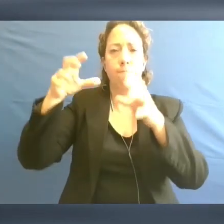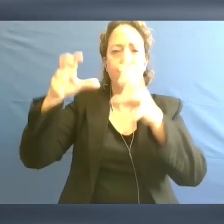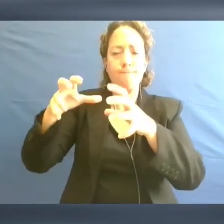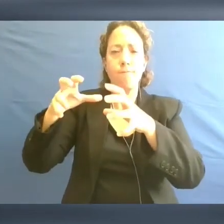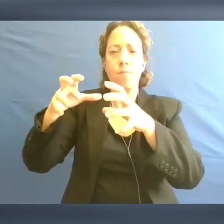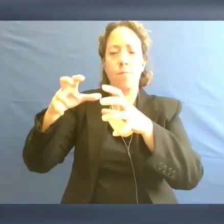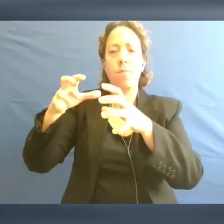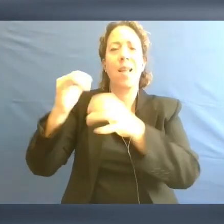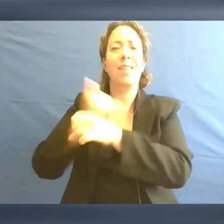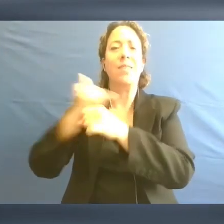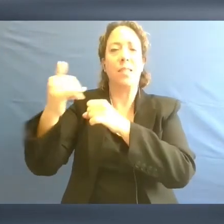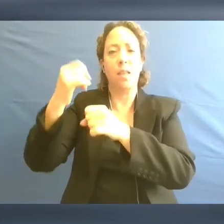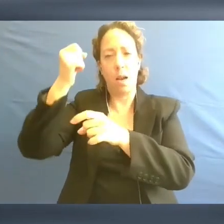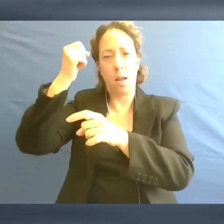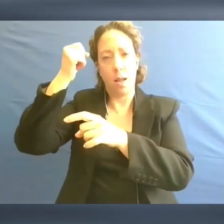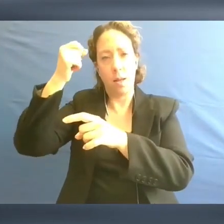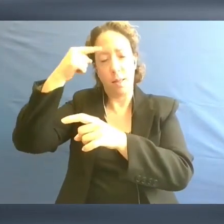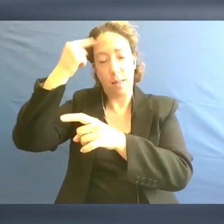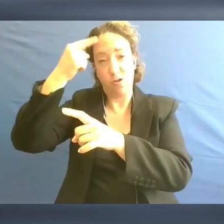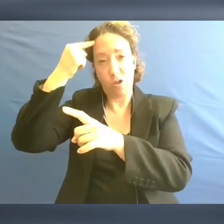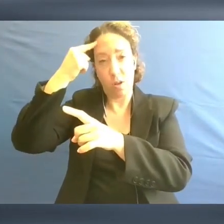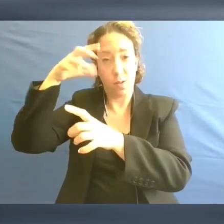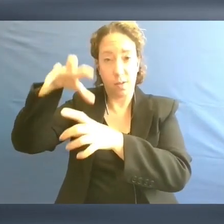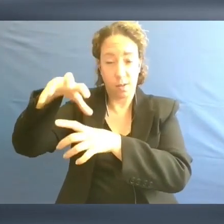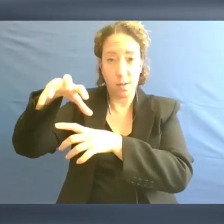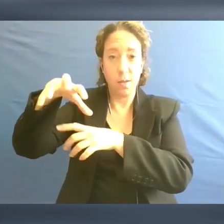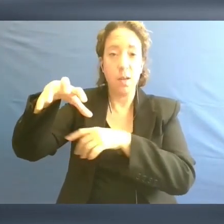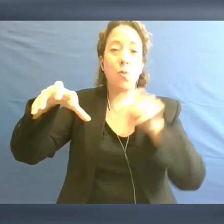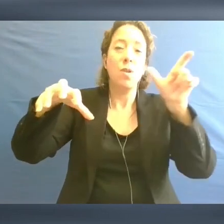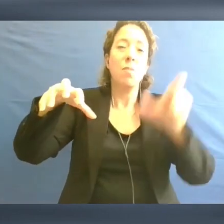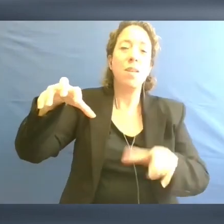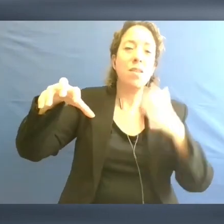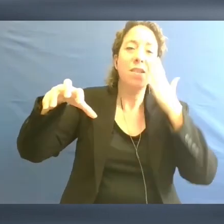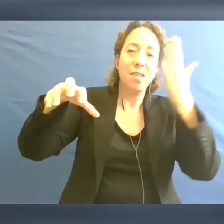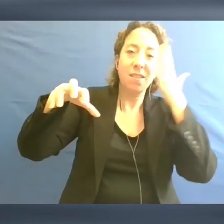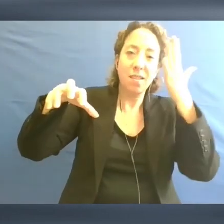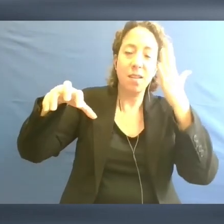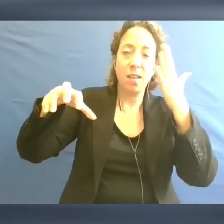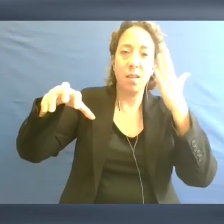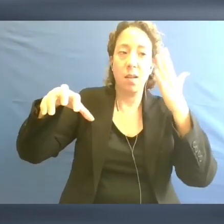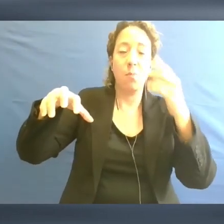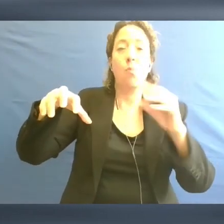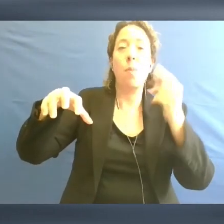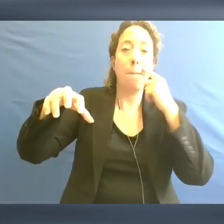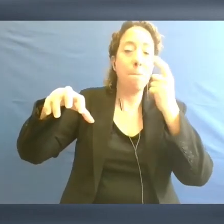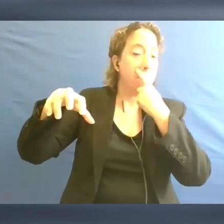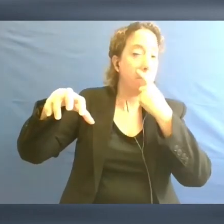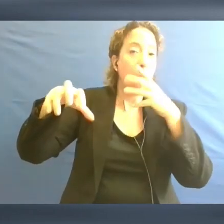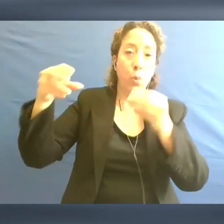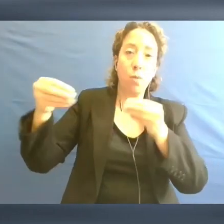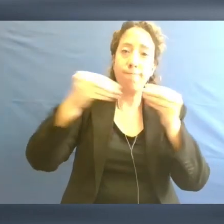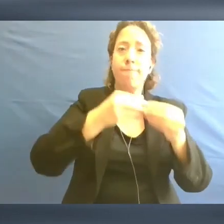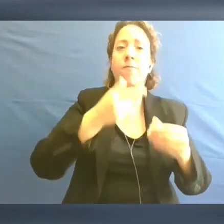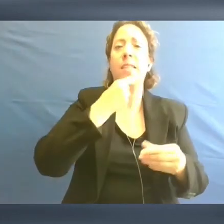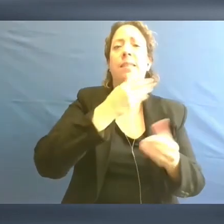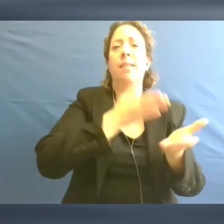pour favoriser l'apprentissage des apprenants qui sont handicapés de la vue. Donc on essaye